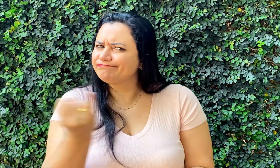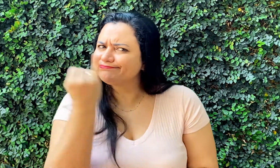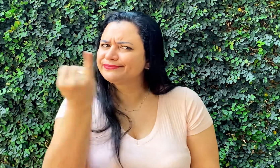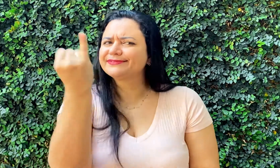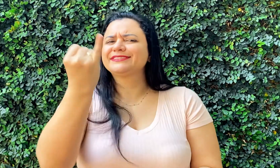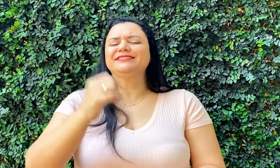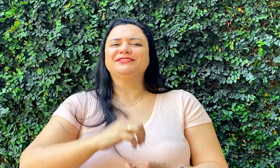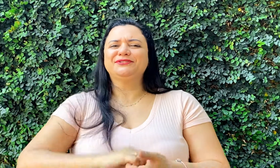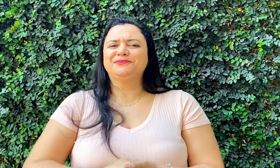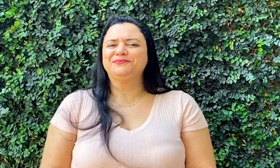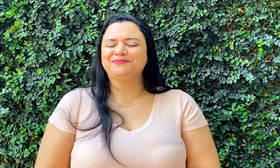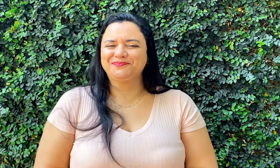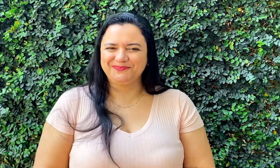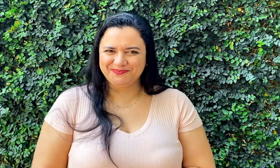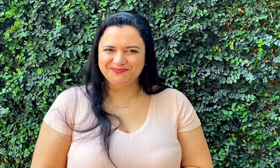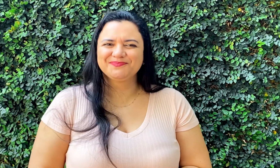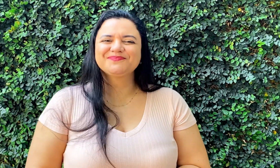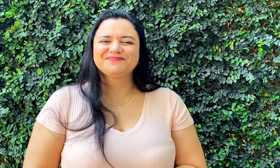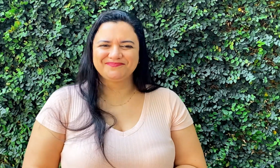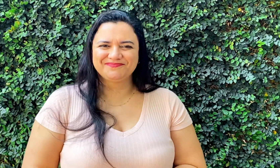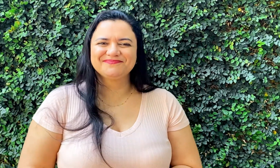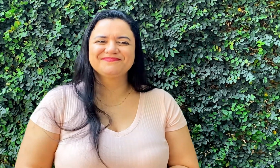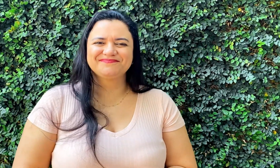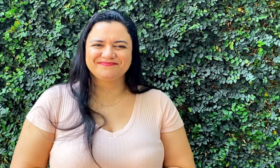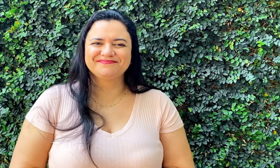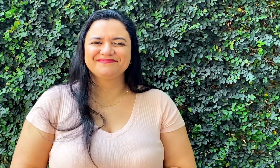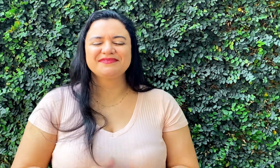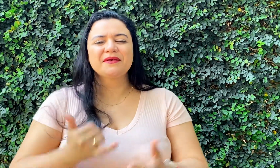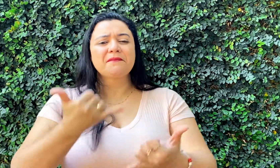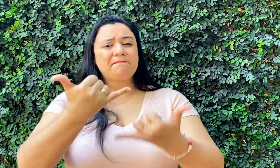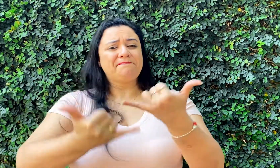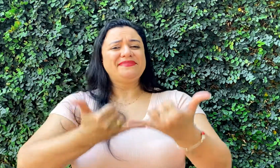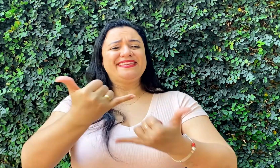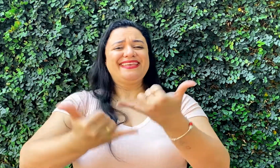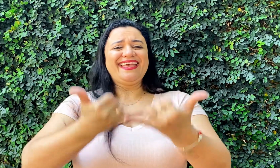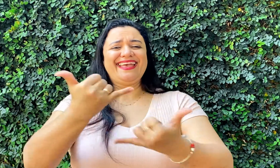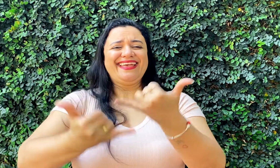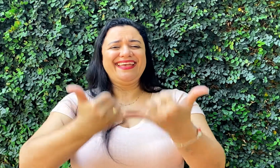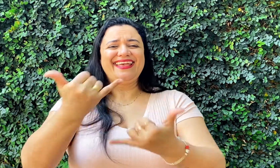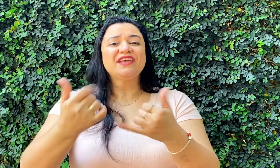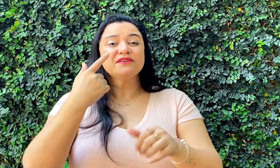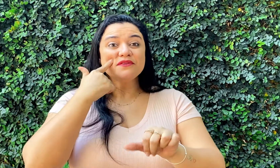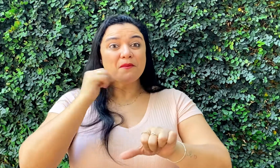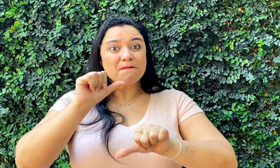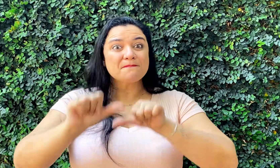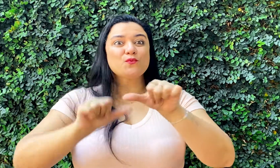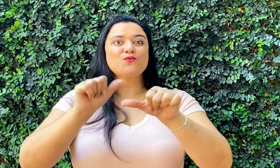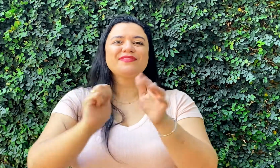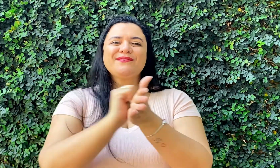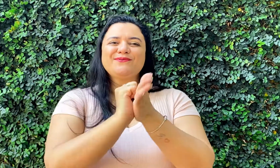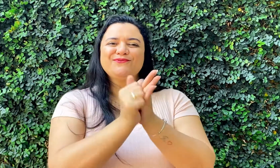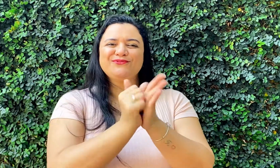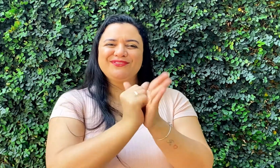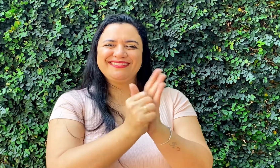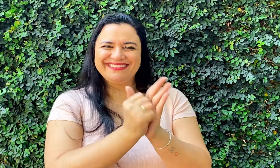teu vocabulário e a tua fluência na Libras. E a quarta aula será uma revisão